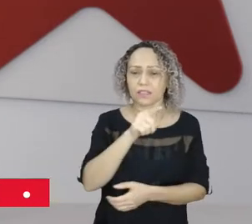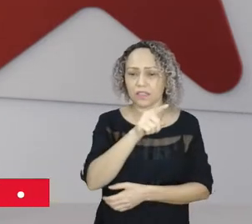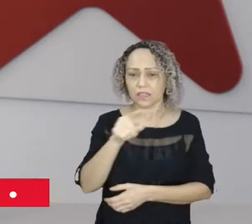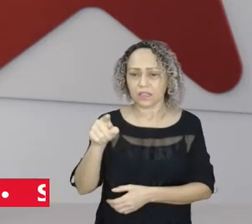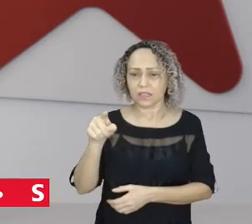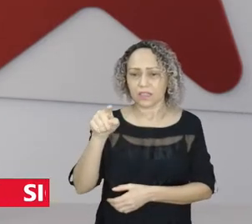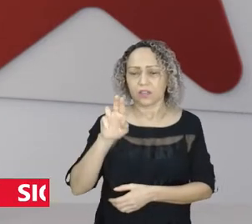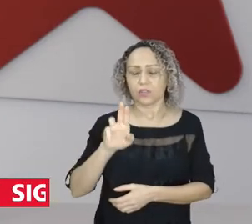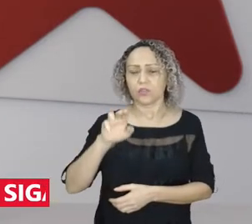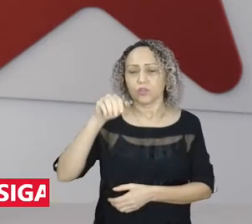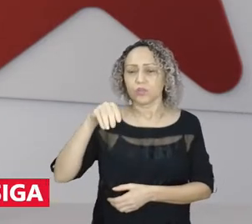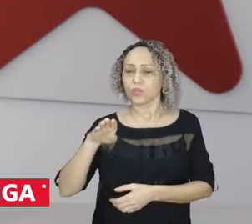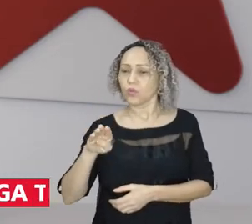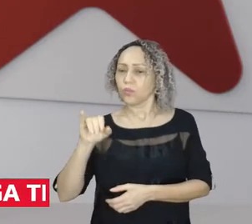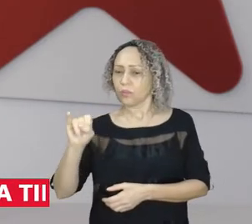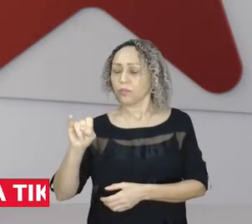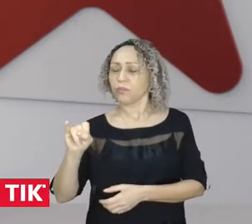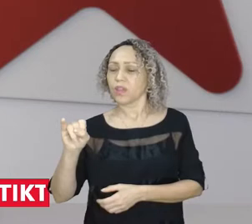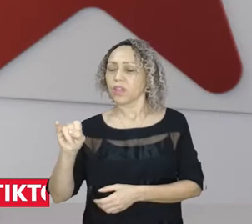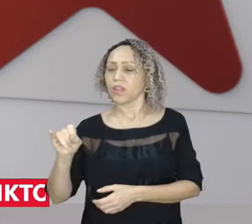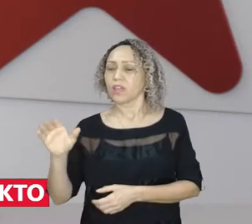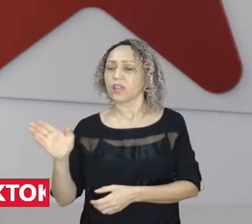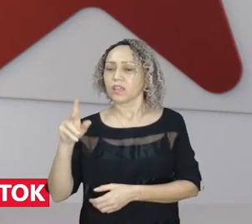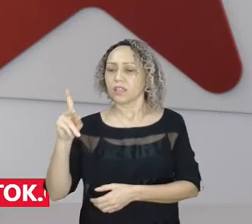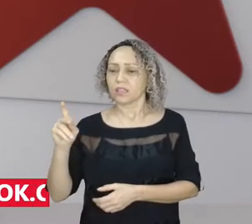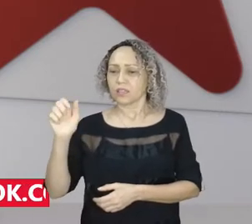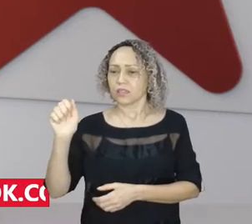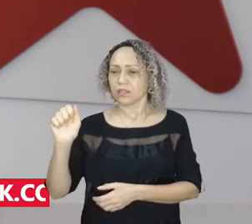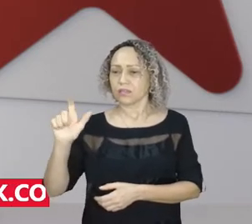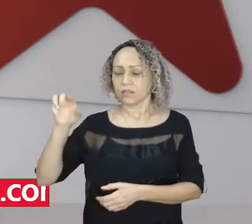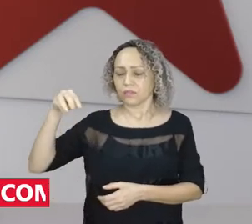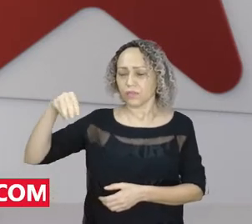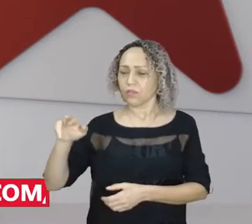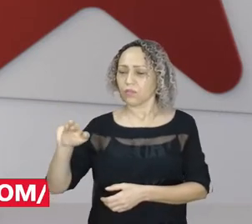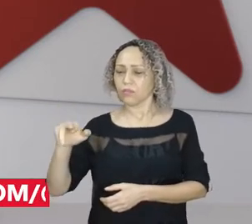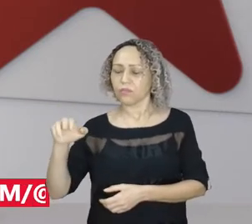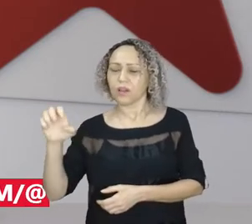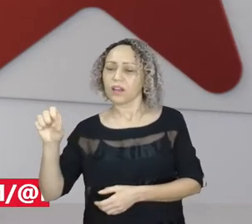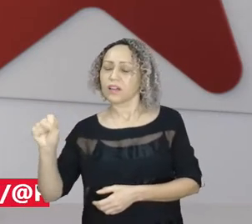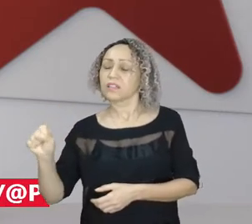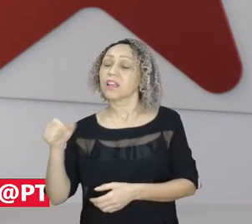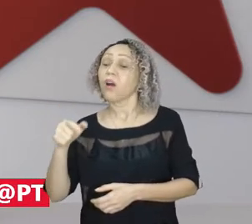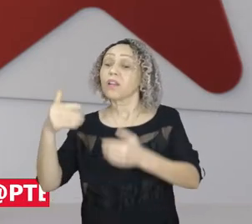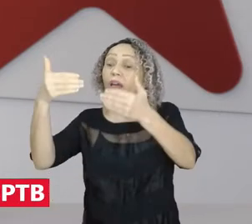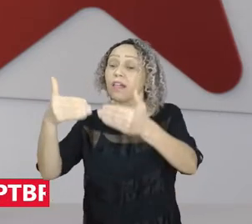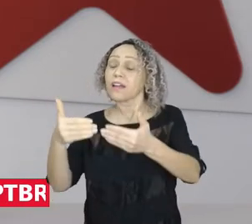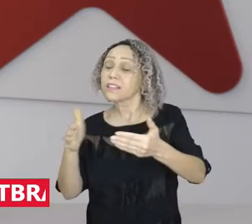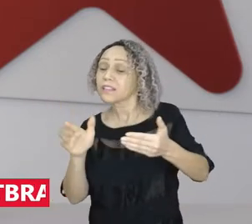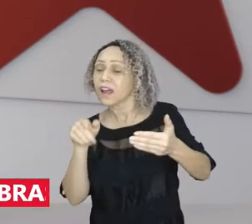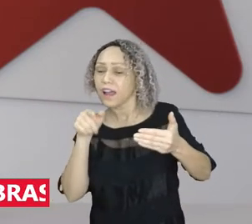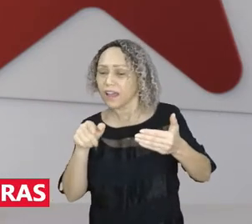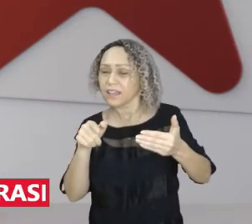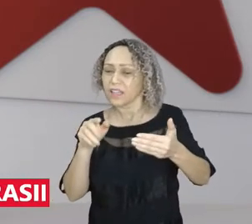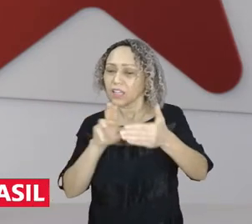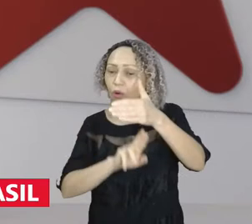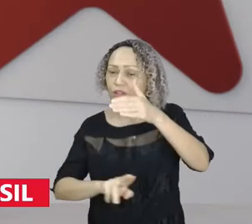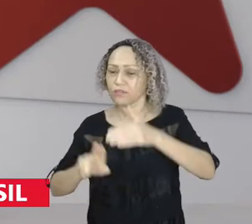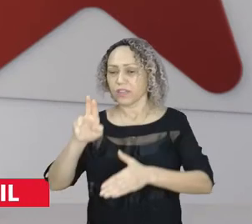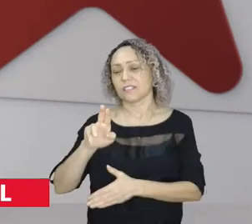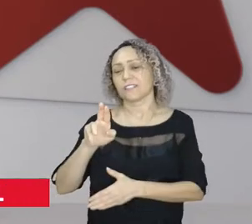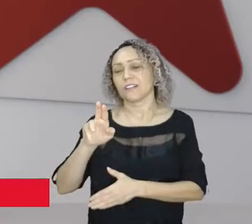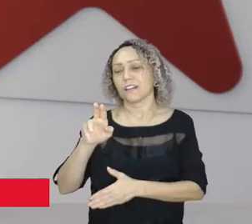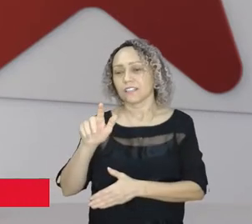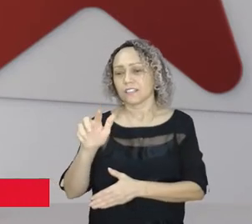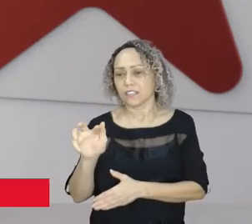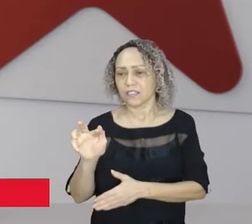na entrada da Universidade Federal Fluminense. Convite aqui da Juvizinha para quem está em Niterói. Para quem está no Rio também, é só